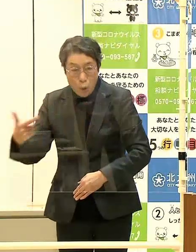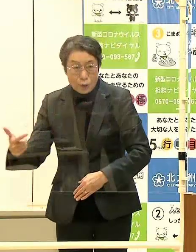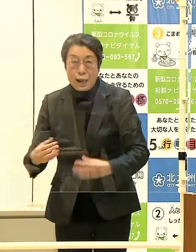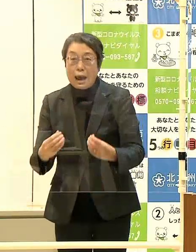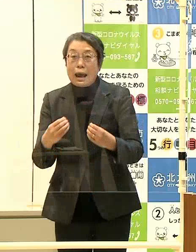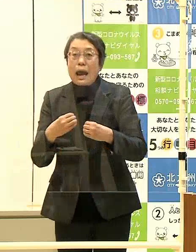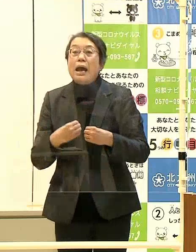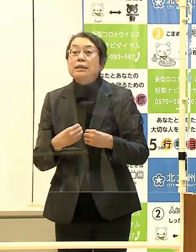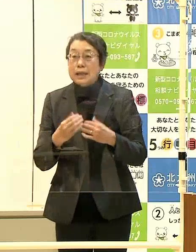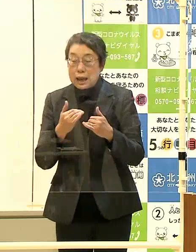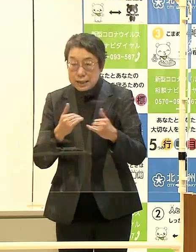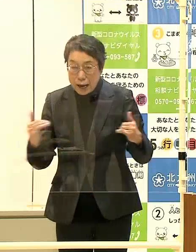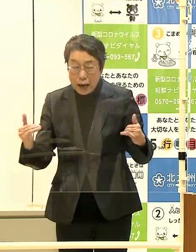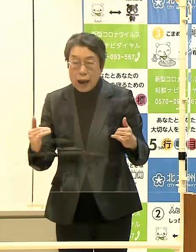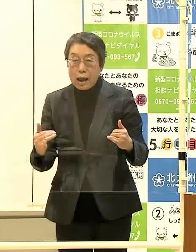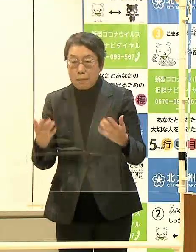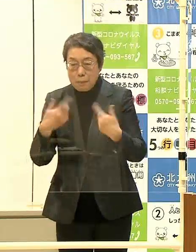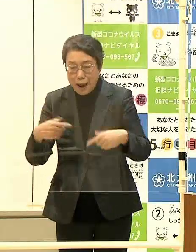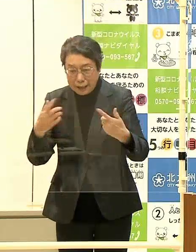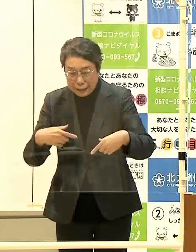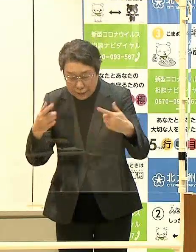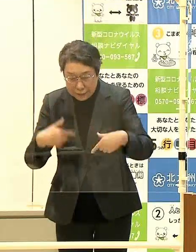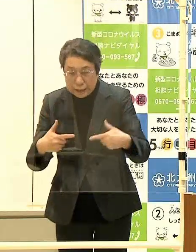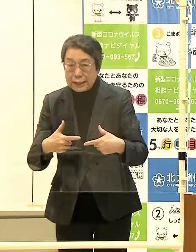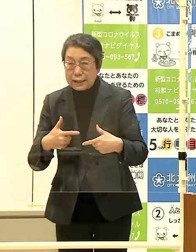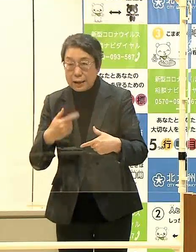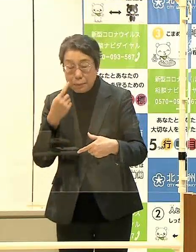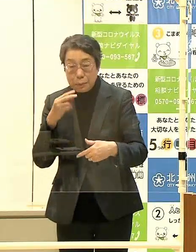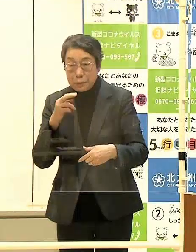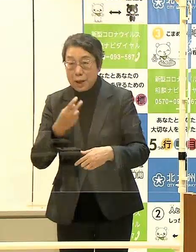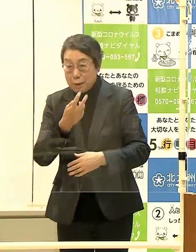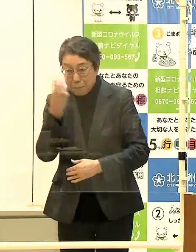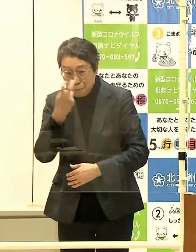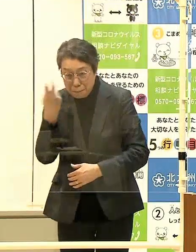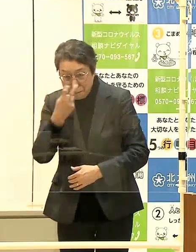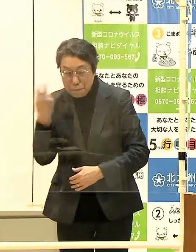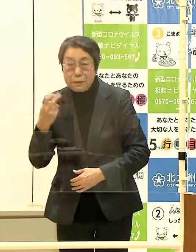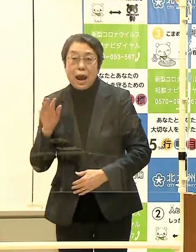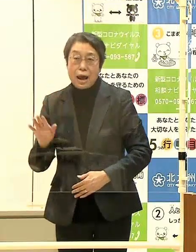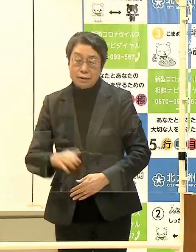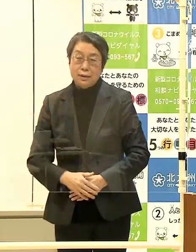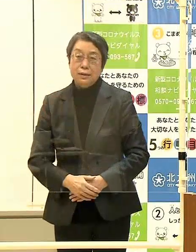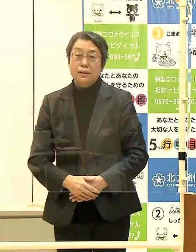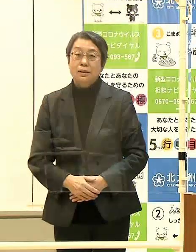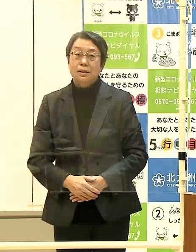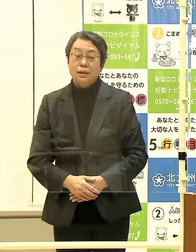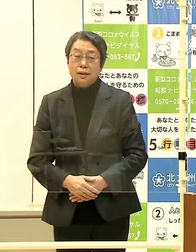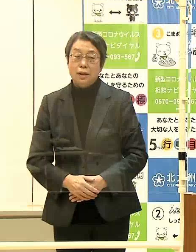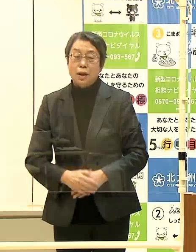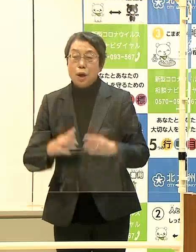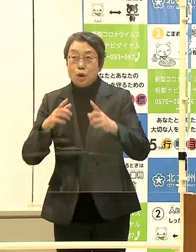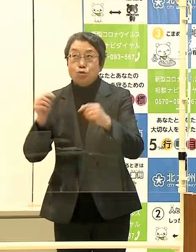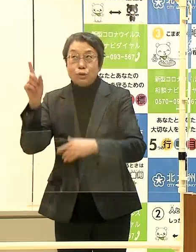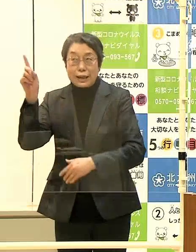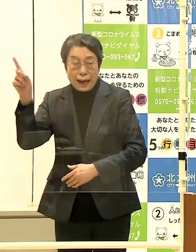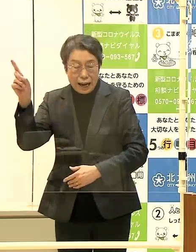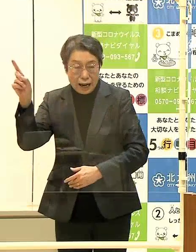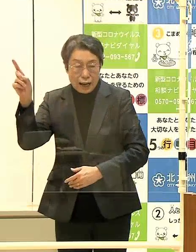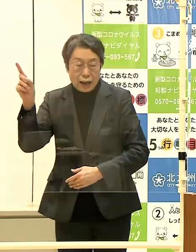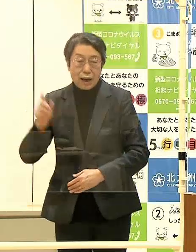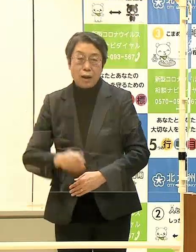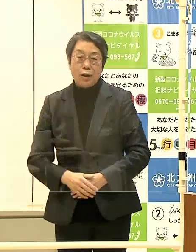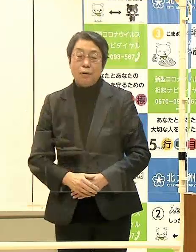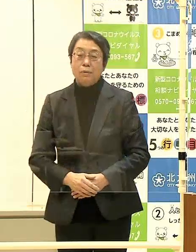を連日確認するという状況が続いておりまして国の方から